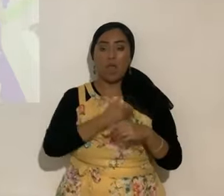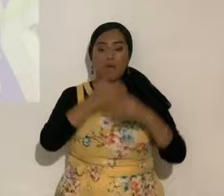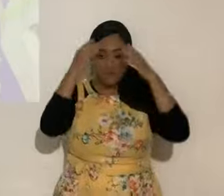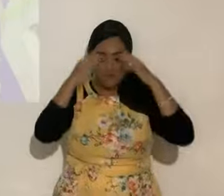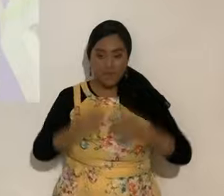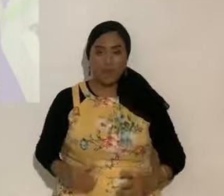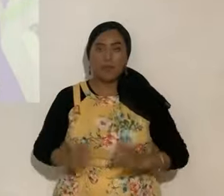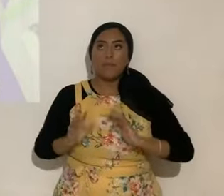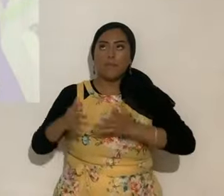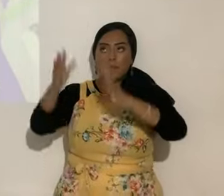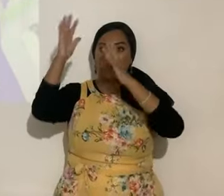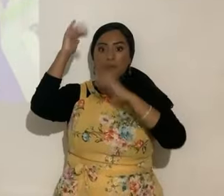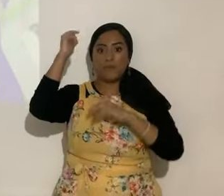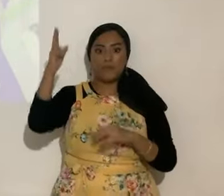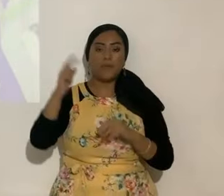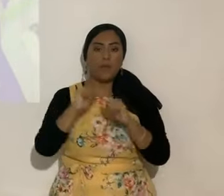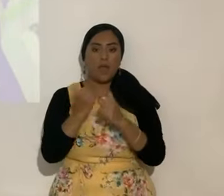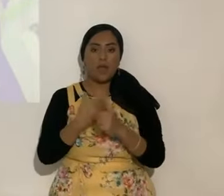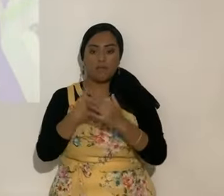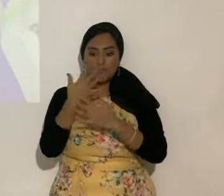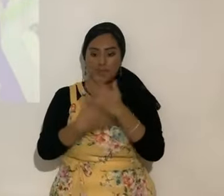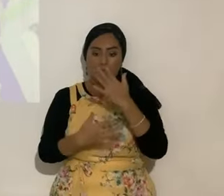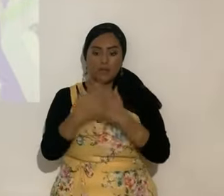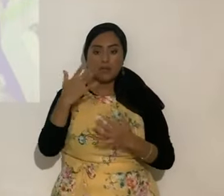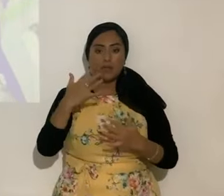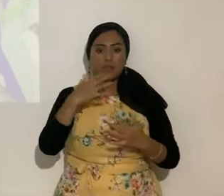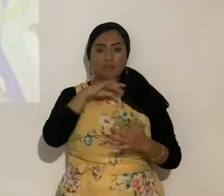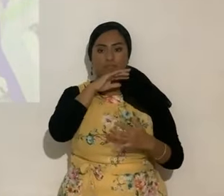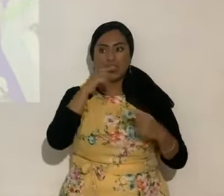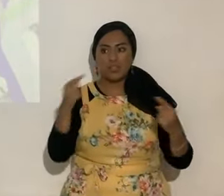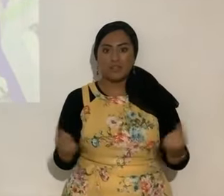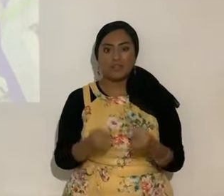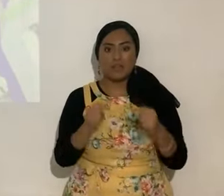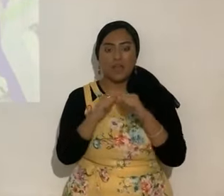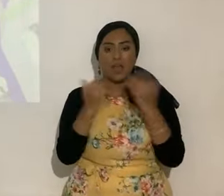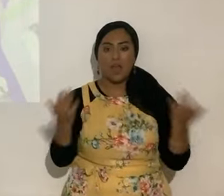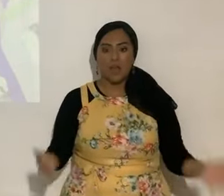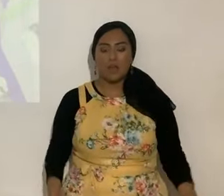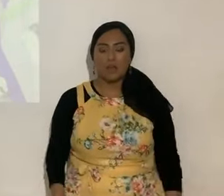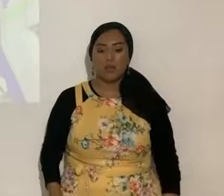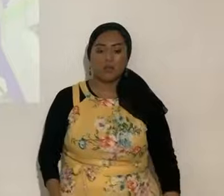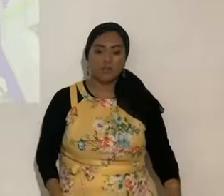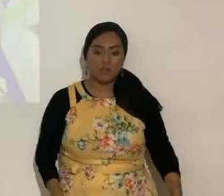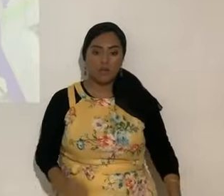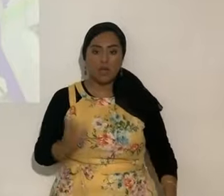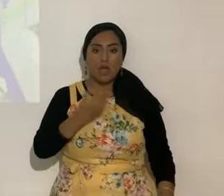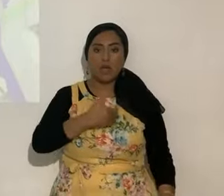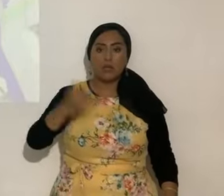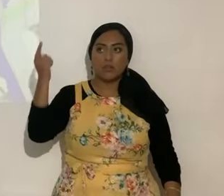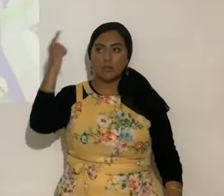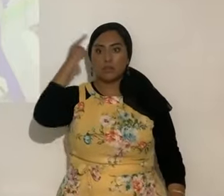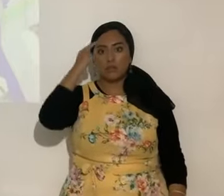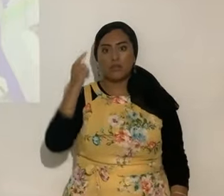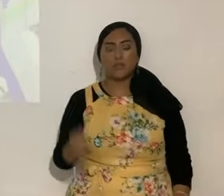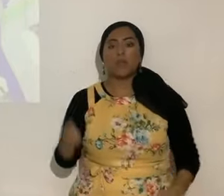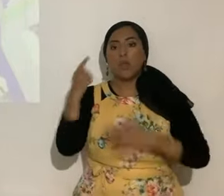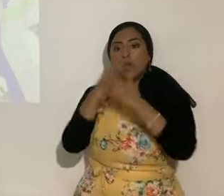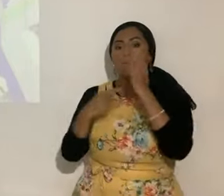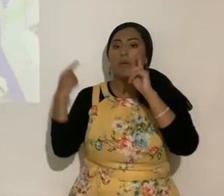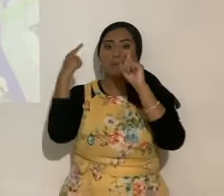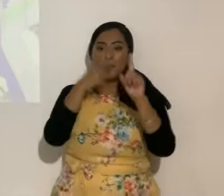gloria al Eterno, cómo vamos a tener las manos manchadas, de pecado, el pensamiento, cuál es el